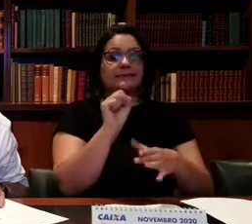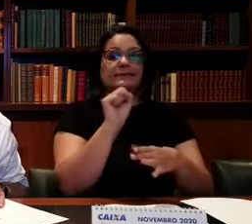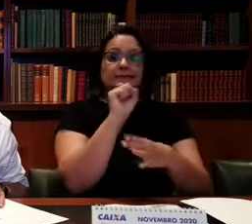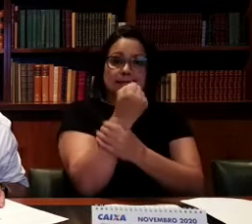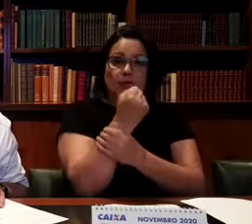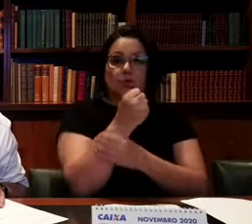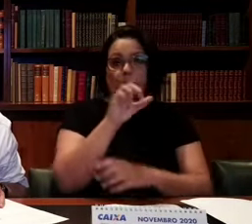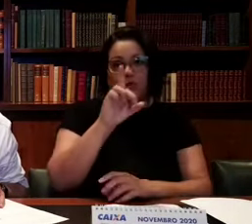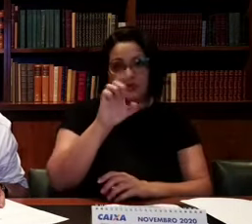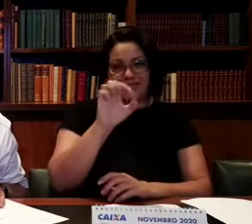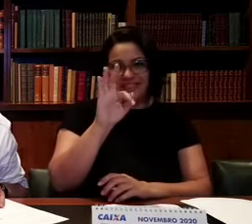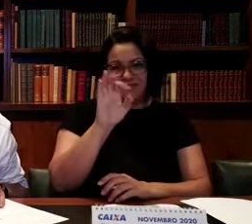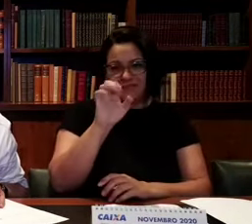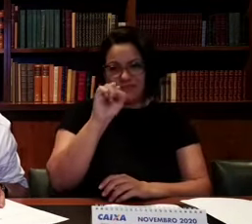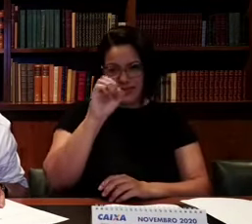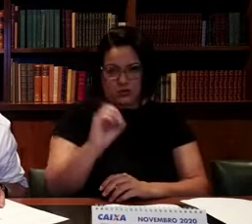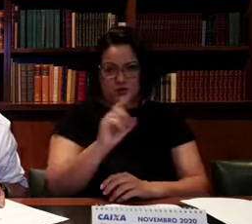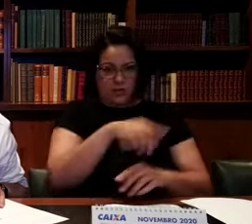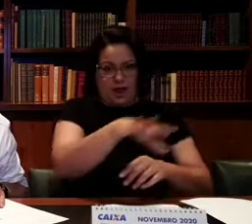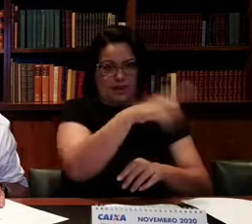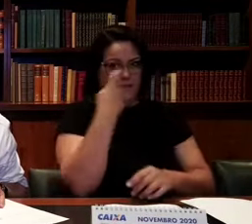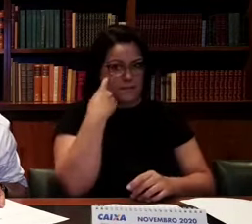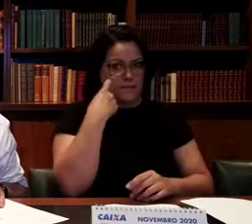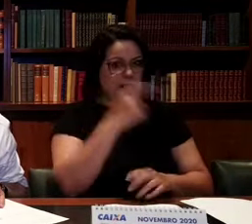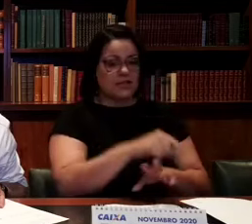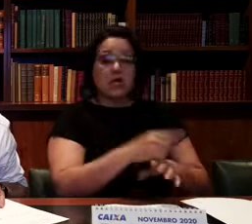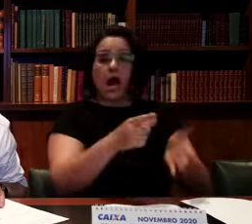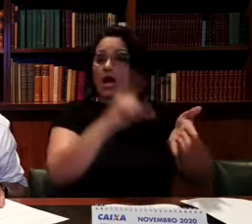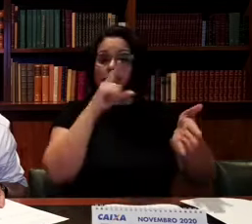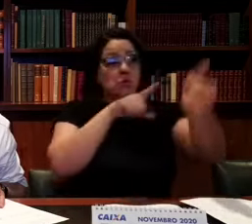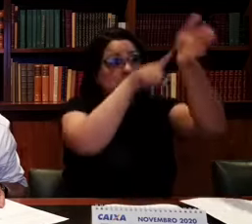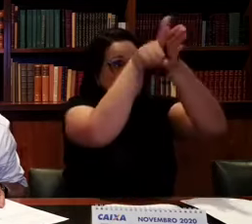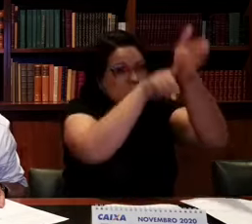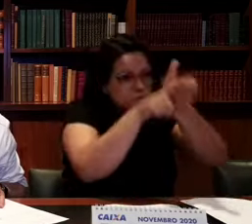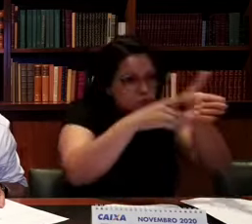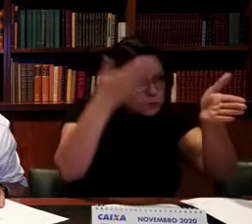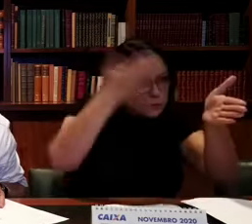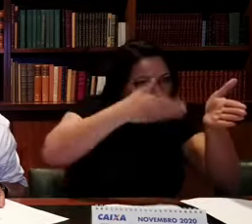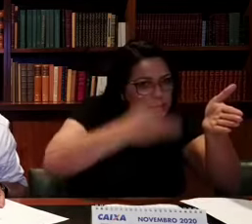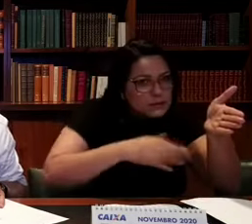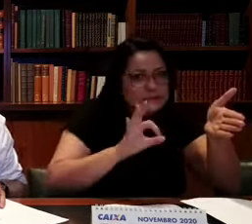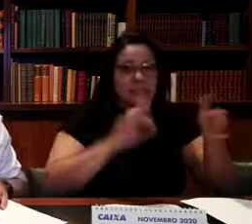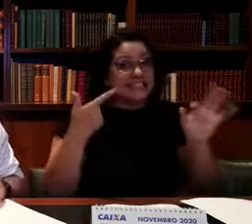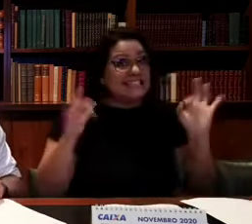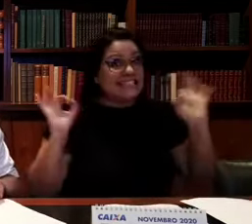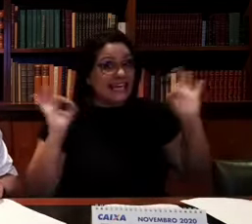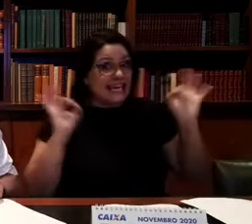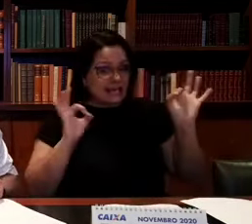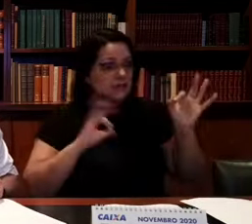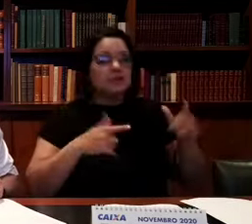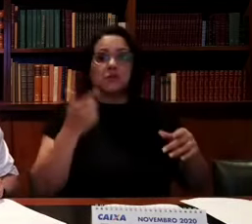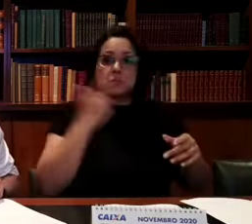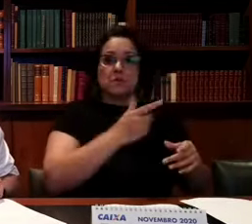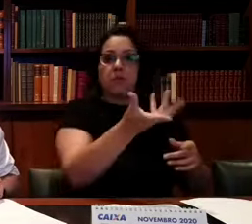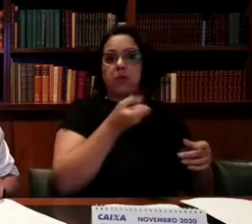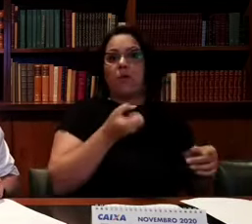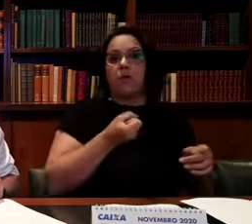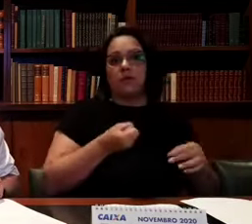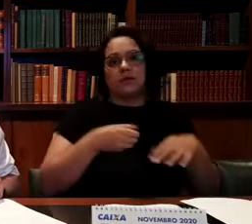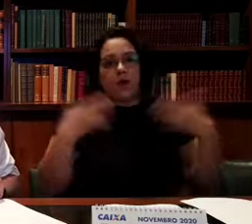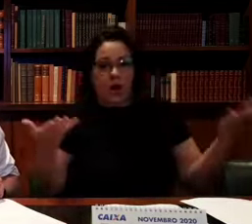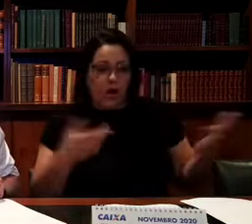e antes isso não era averiguado isso não era checado ninguém tava cuidando disso então através da